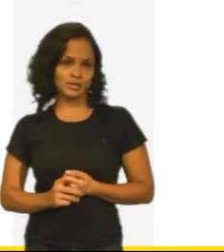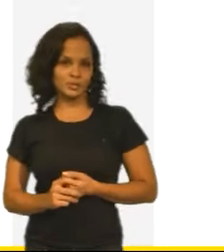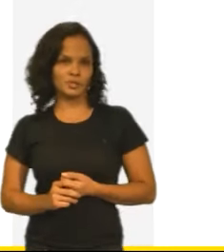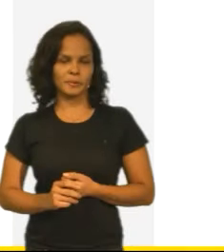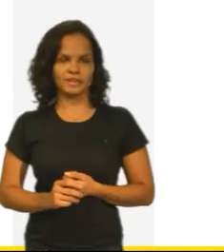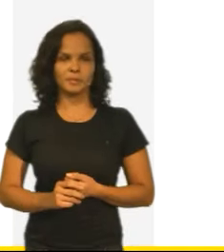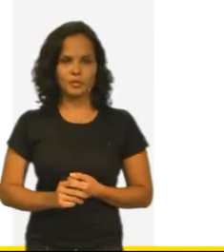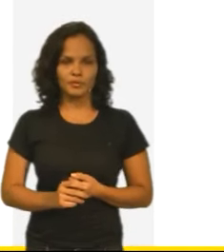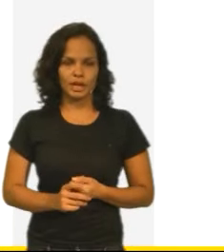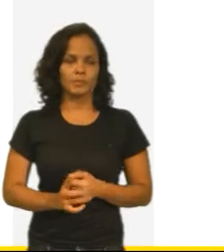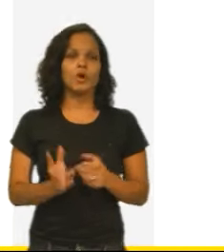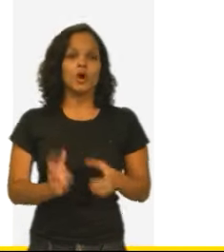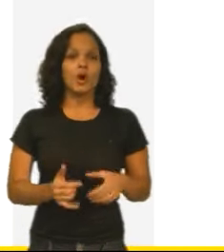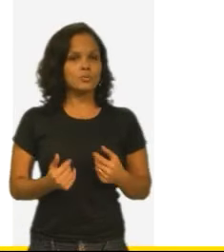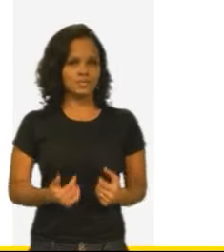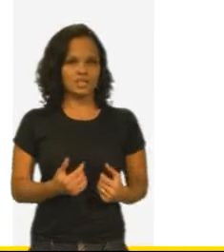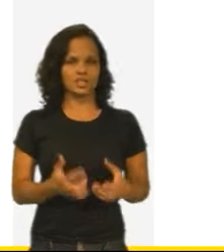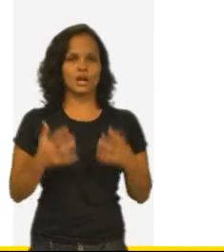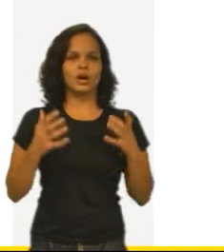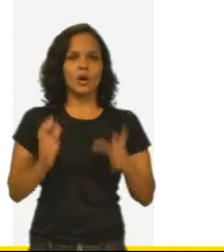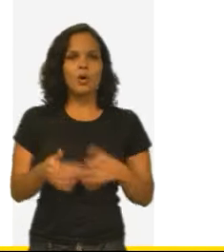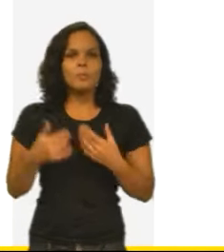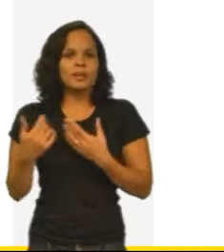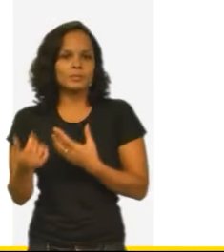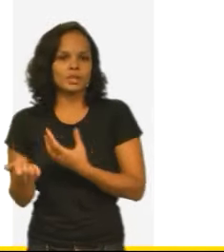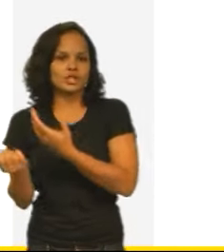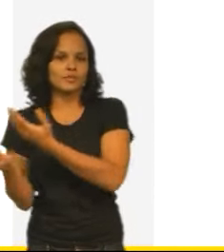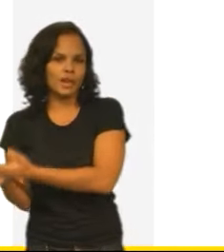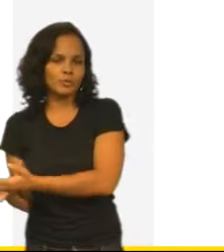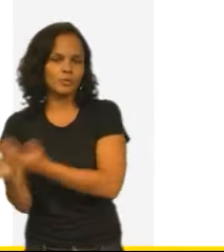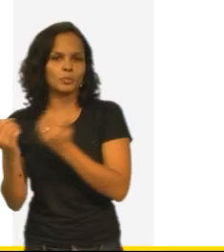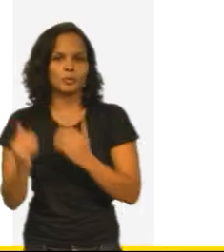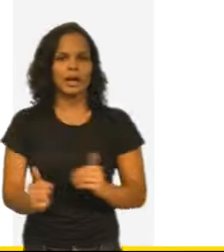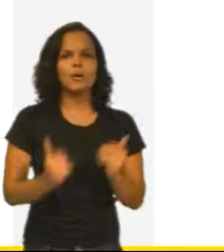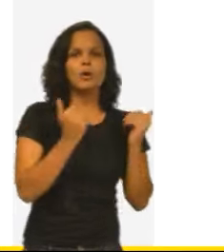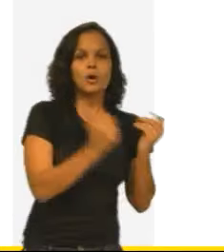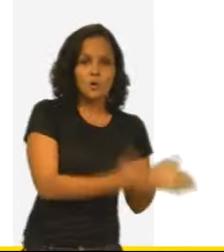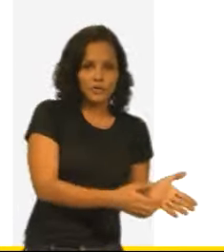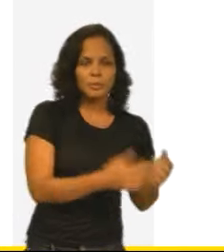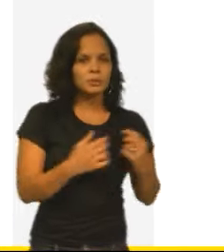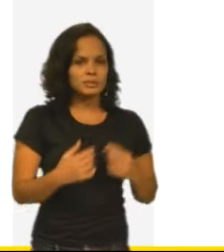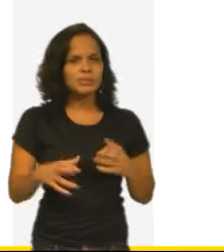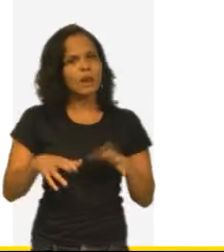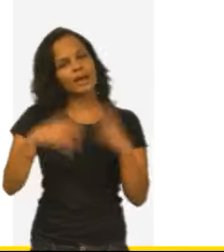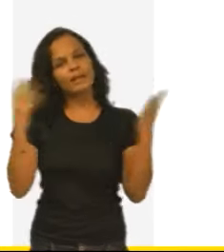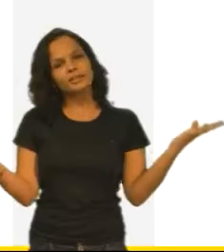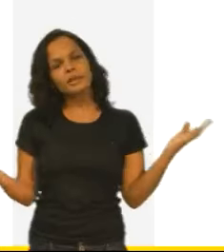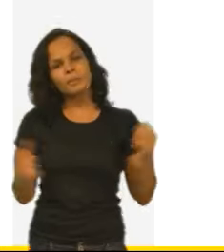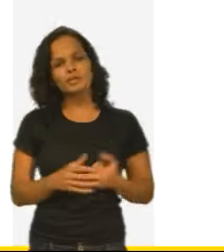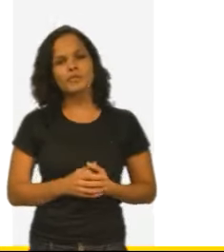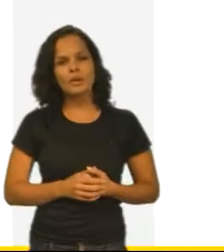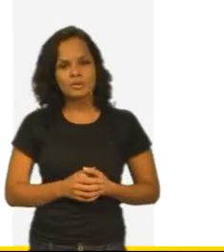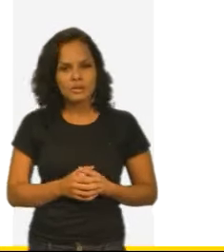ação expressa pelo verbo. Ou seja, ou permite verbo no plural ou verbo no singular. Depende do valor